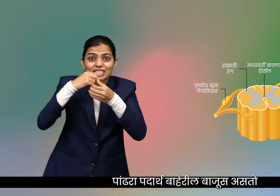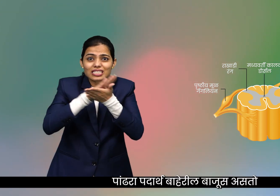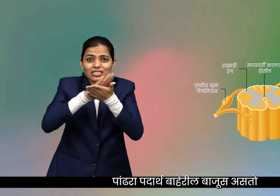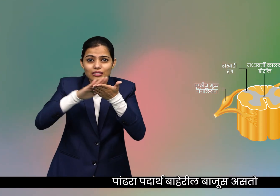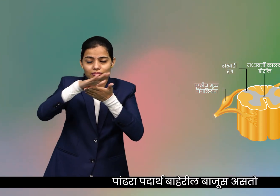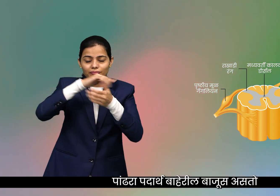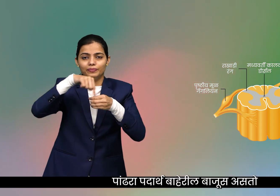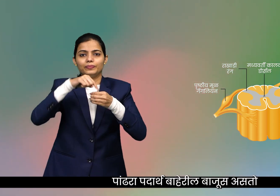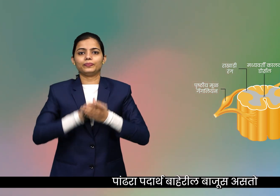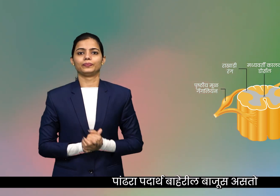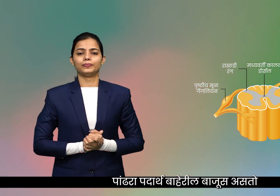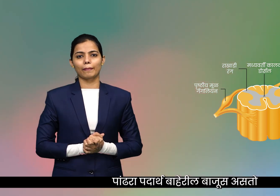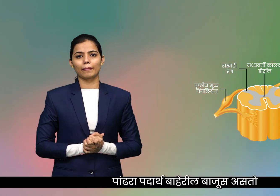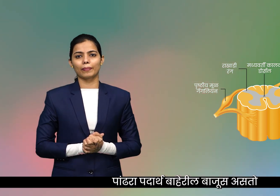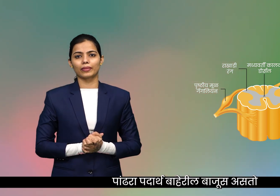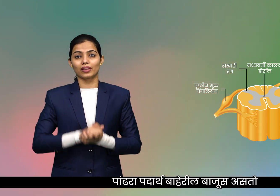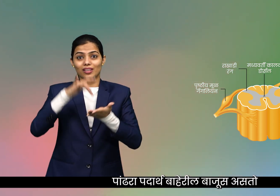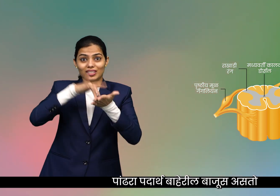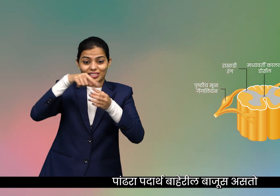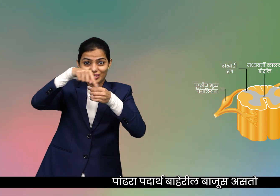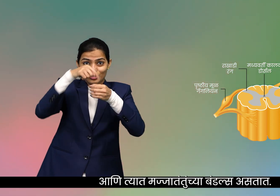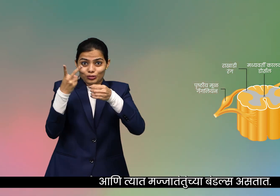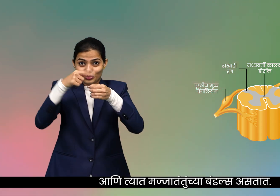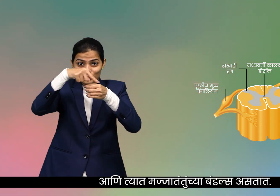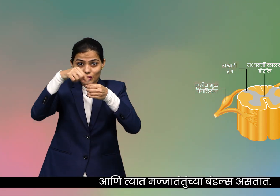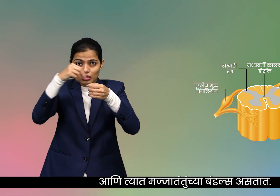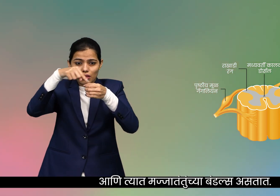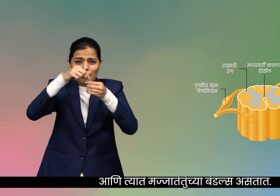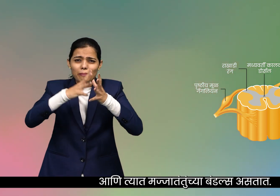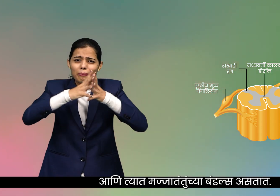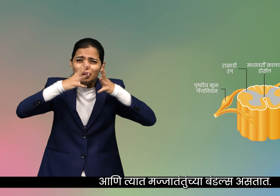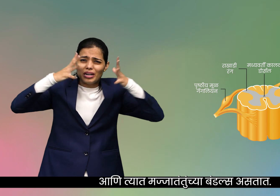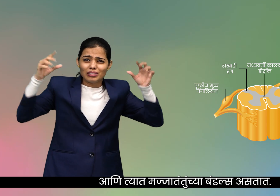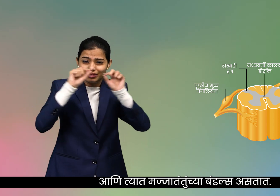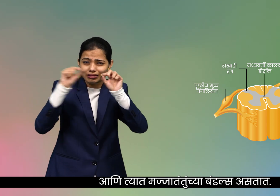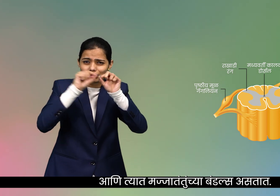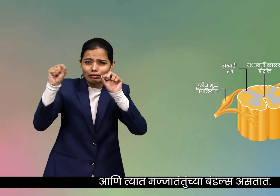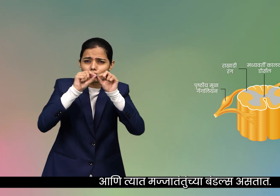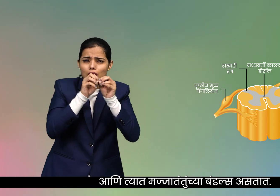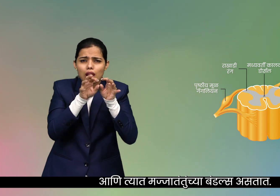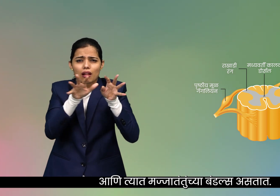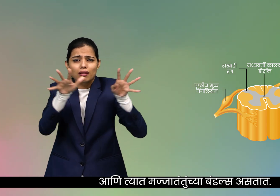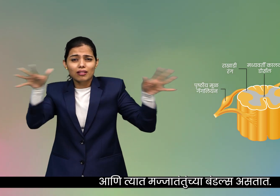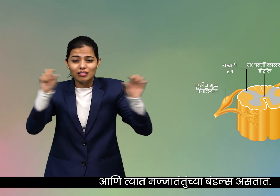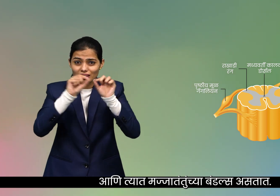पांढरा पदार्थ बाहेरील बाजूस असतो आणि त्यात मज्जातंतूच्या बंडल्स असतात.